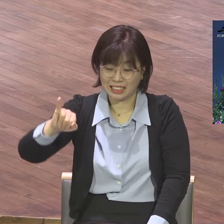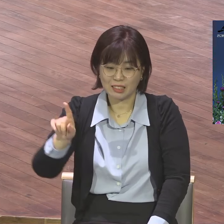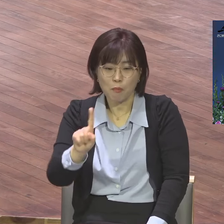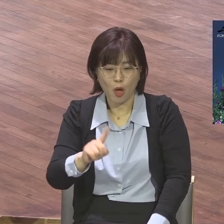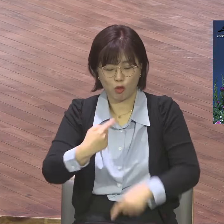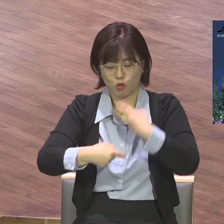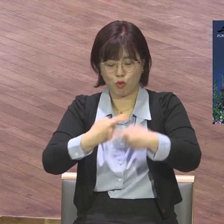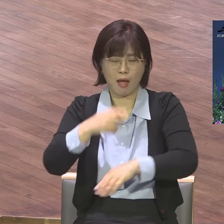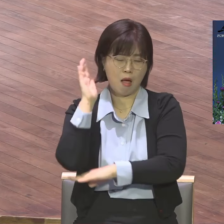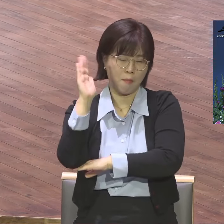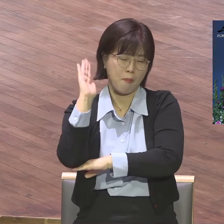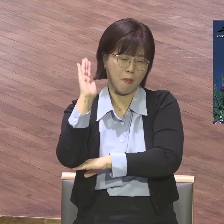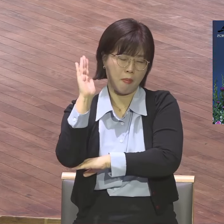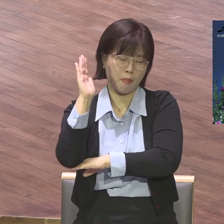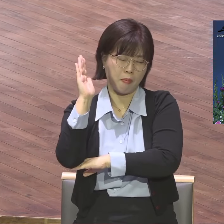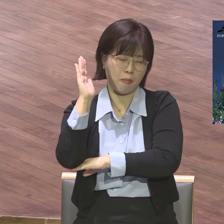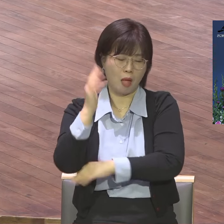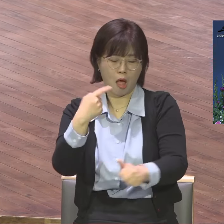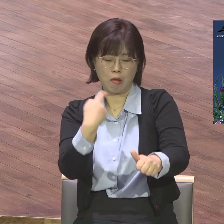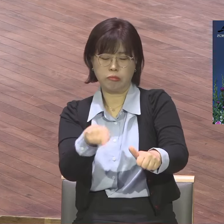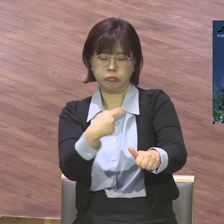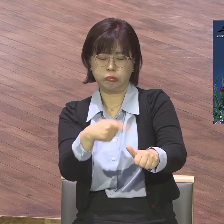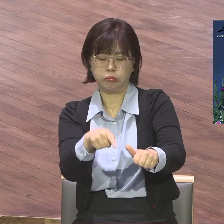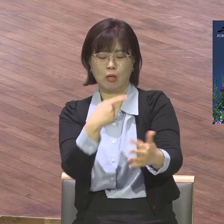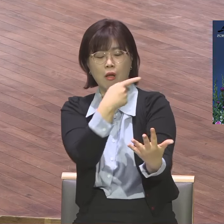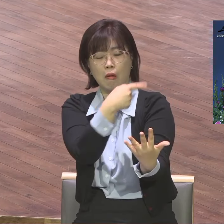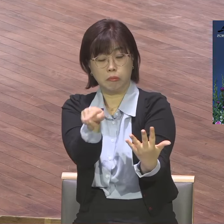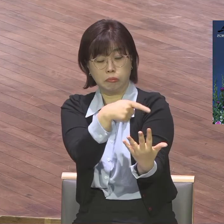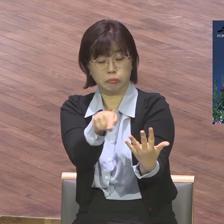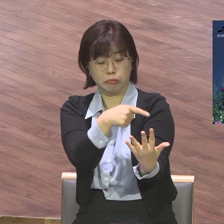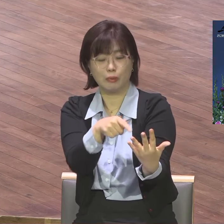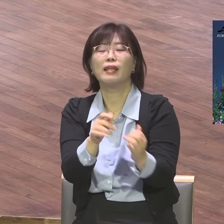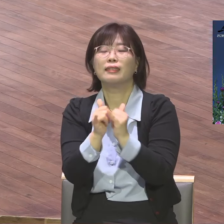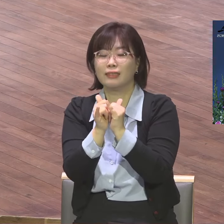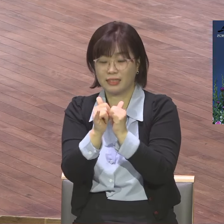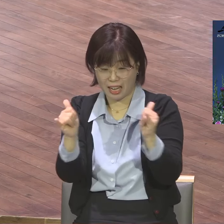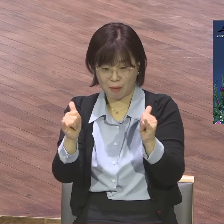설교자, 또 가르친다 그러죠. Teacher. 그렇게